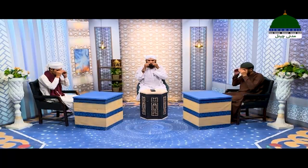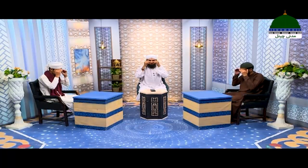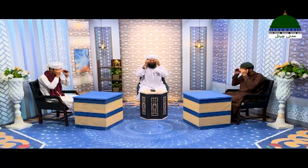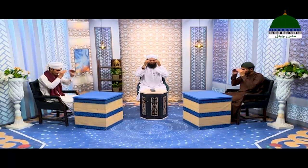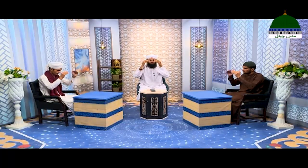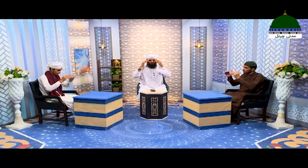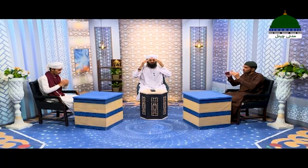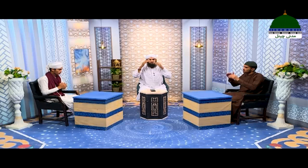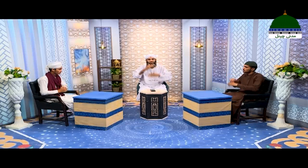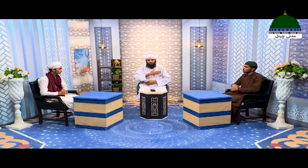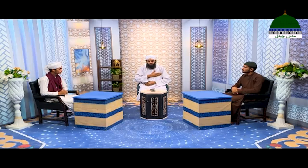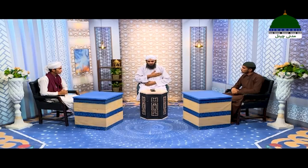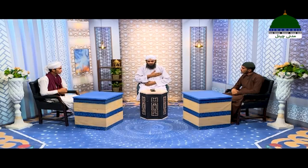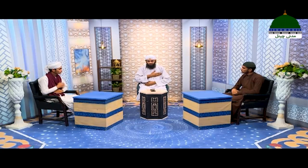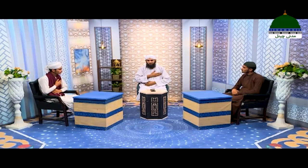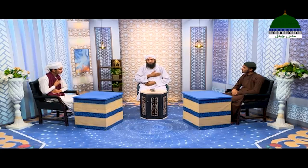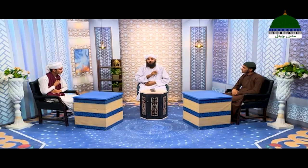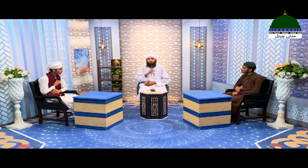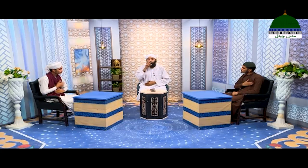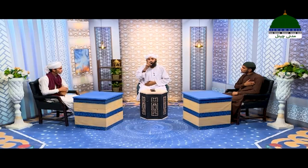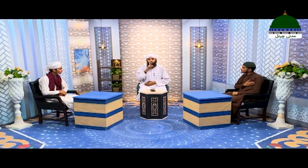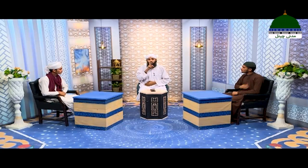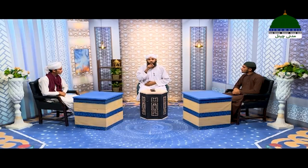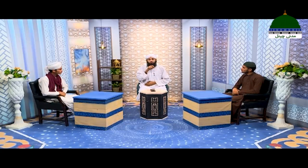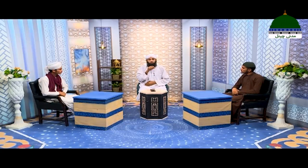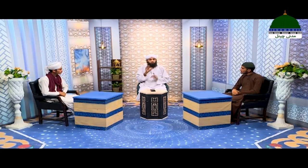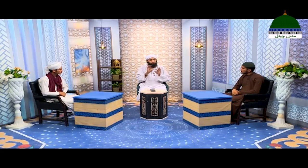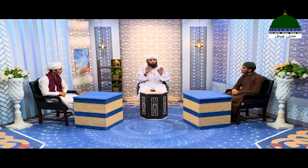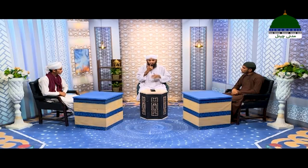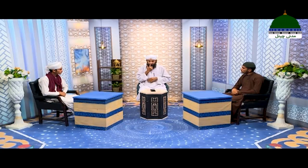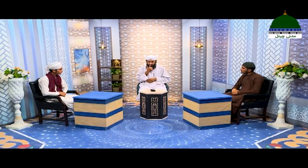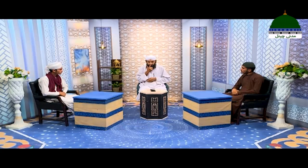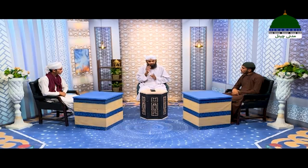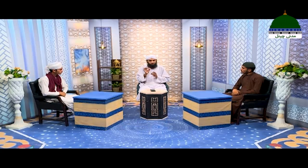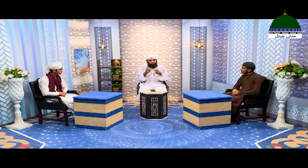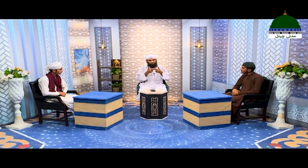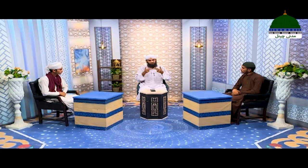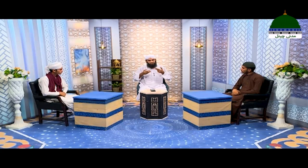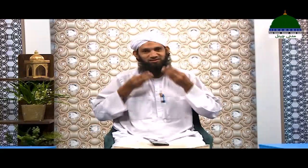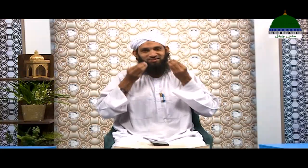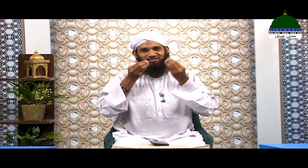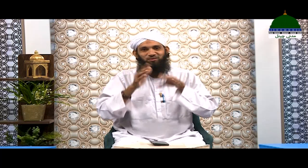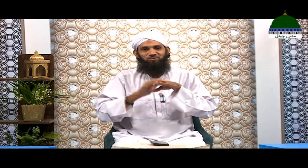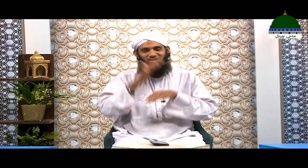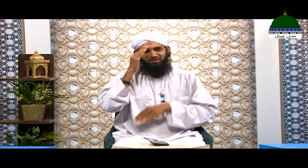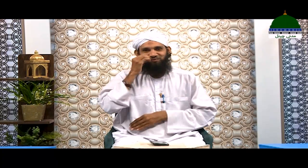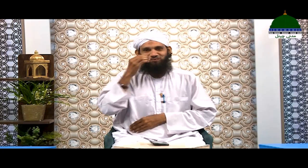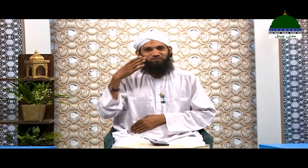صلی اللہ علیہ وسلم۔ حکم خداوندی کی تکمیل کا انوکھا انداز۔ پیارے اسلامی بھائیوں، انبیاء کرام علیہم السلام